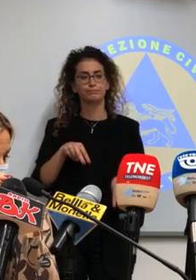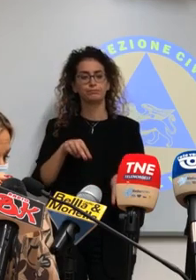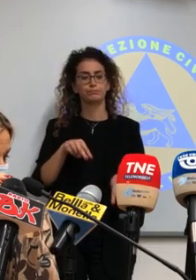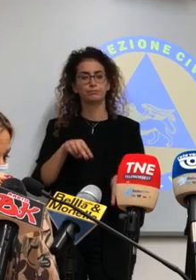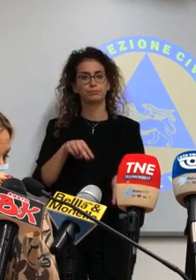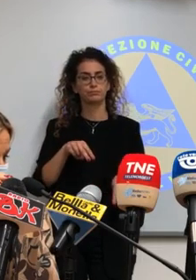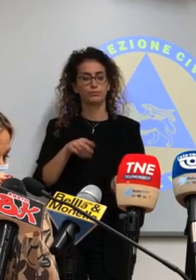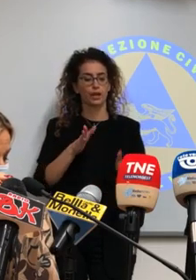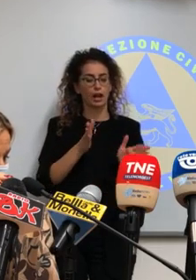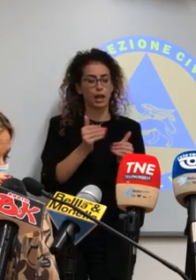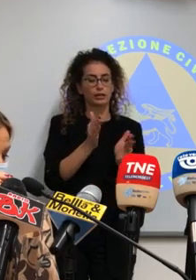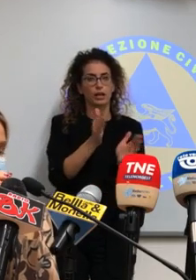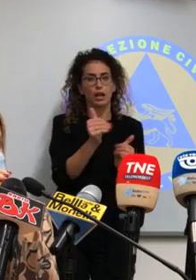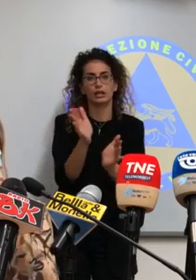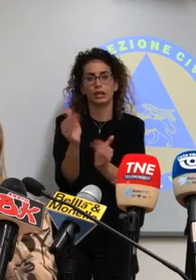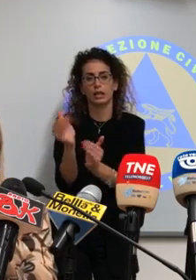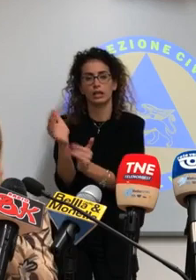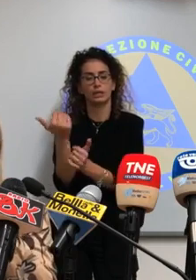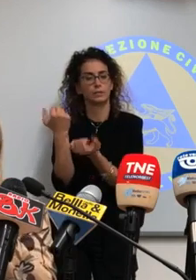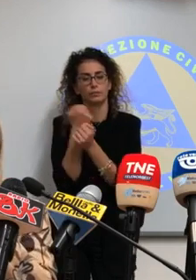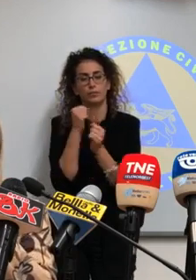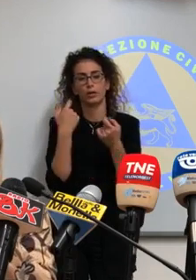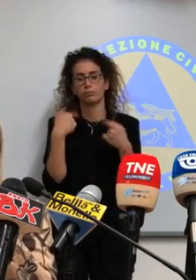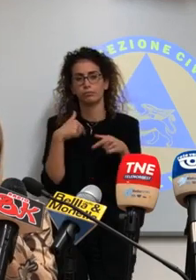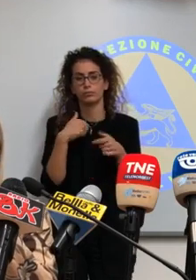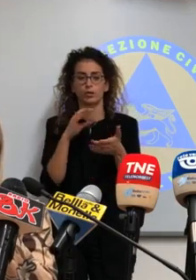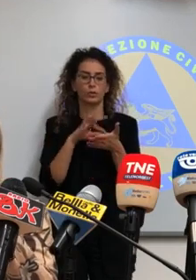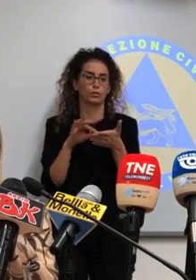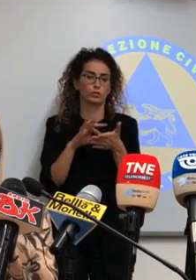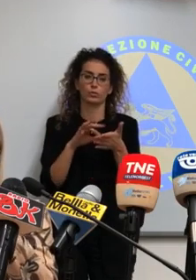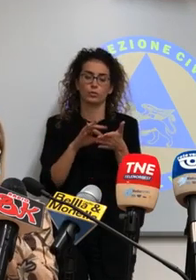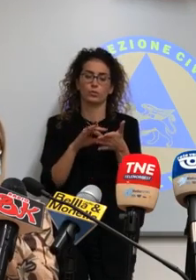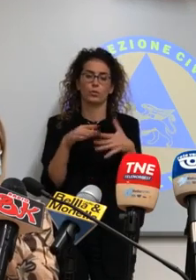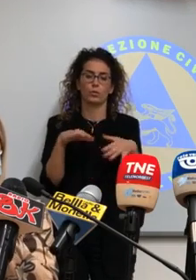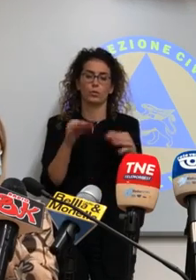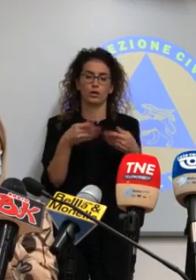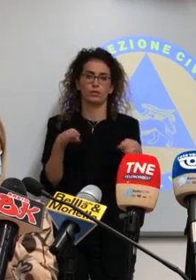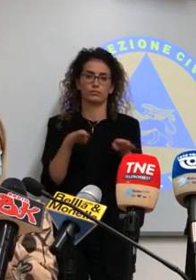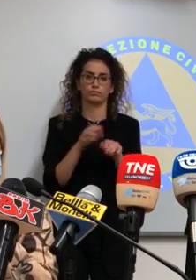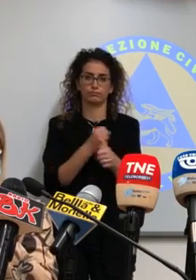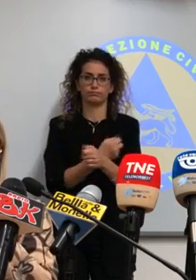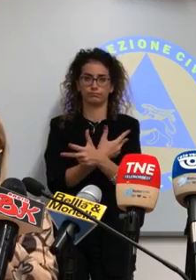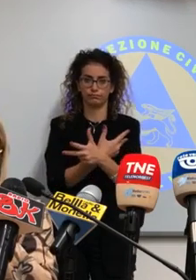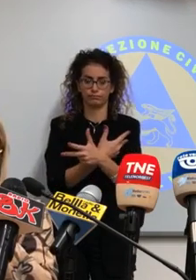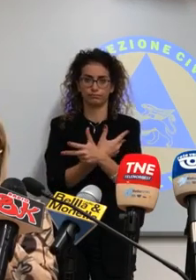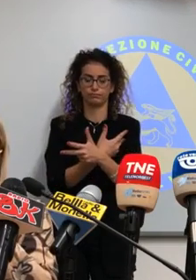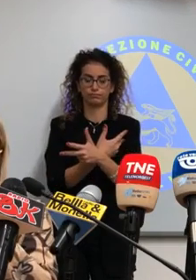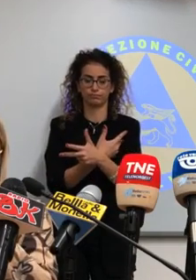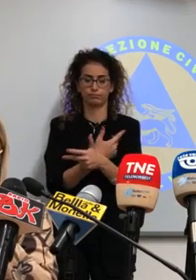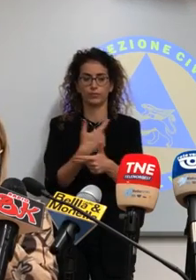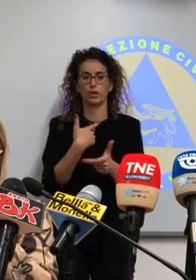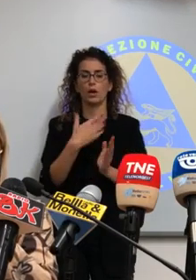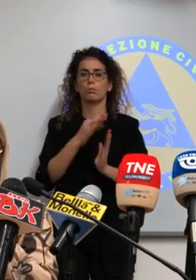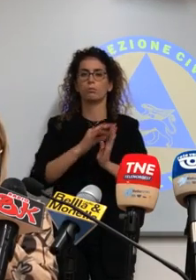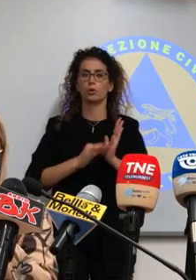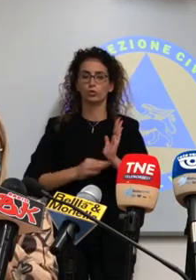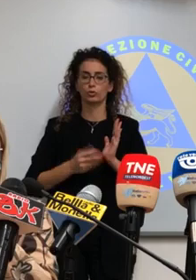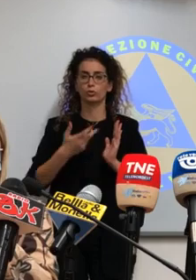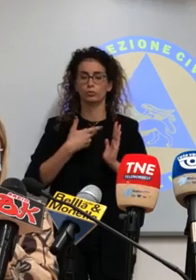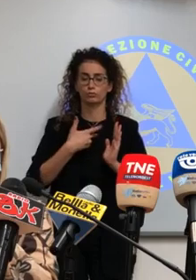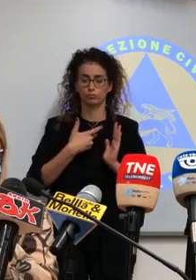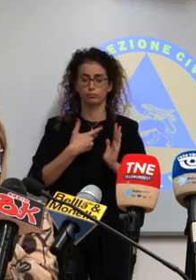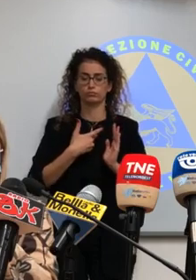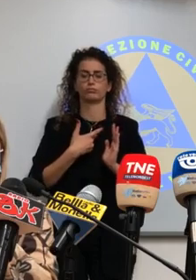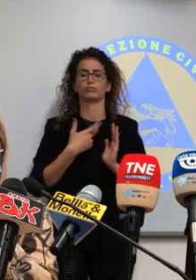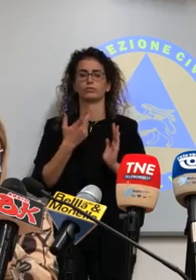ogni classe, per cui avevamo sospeso, poi le scuole in parte sono state chiuse. Ma noi abbiamo attualmente un protocollo che prevede che